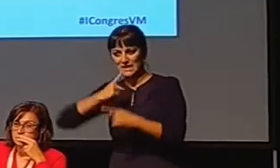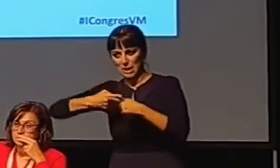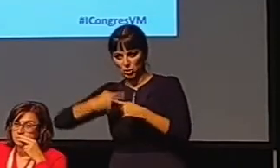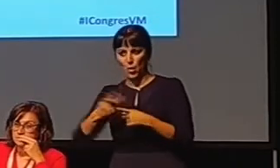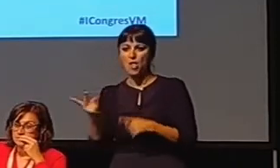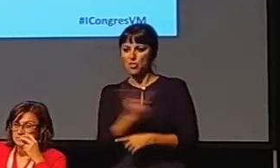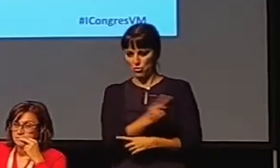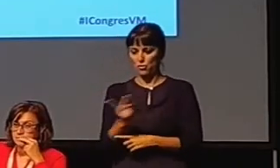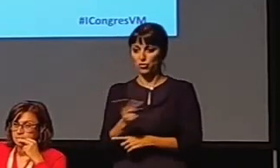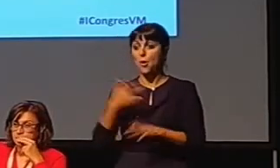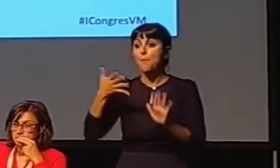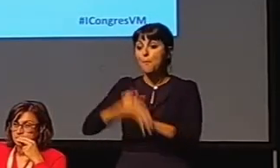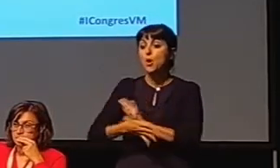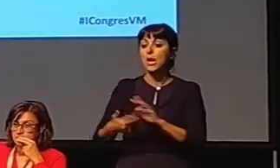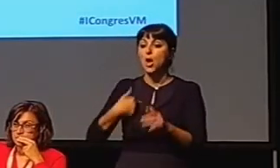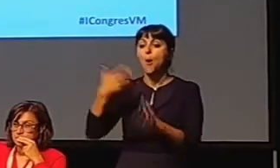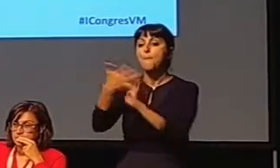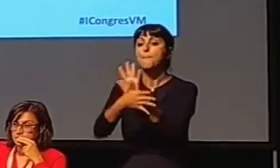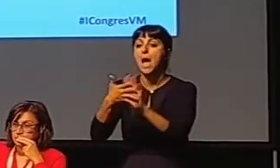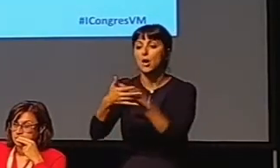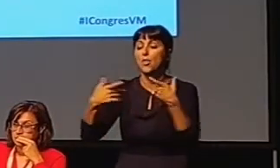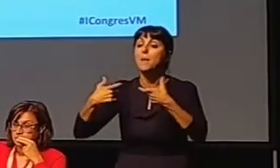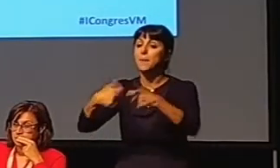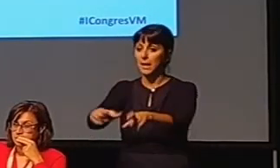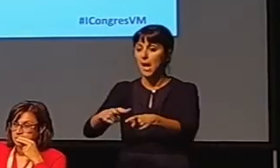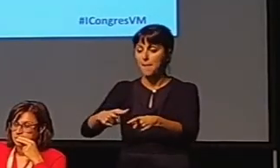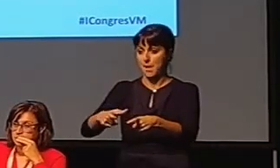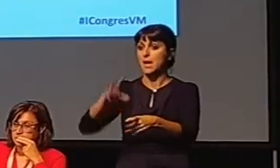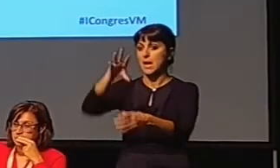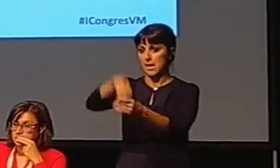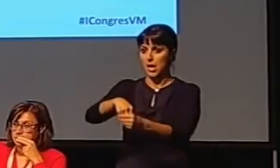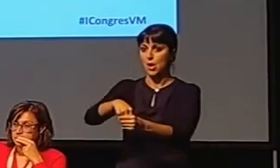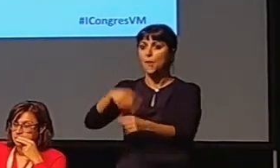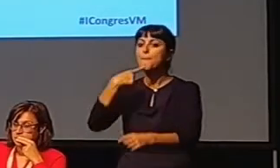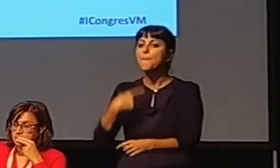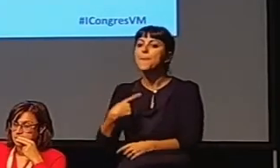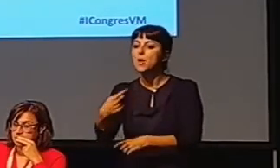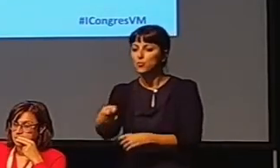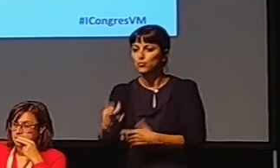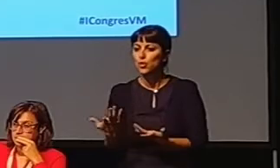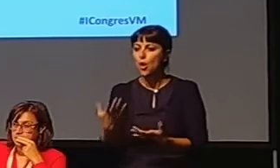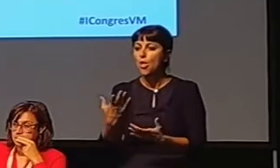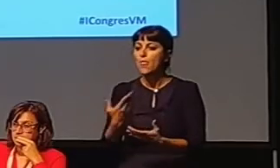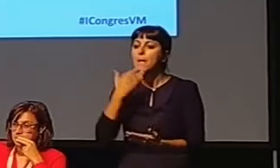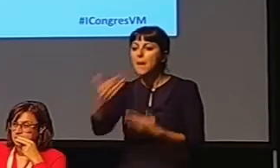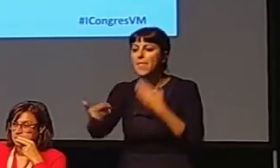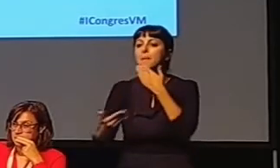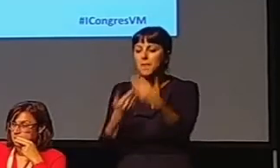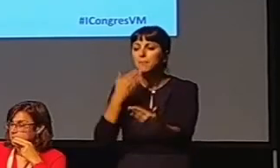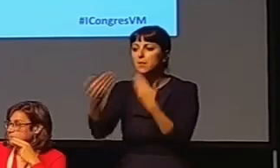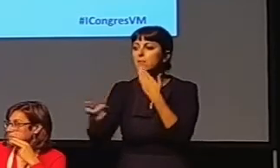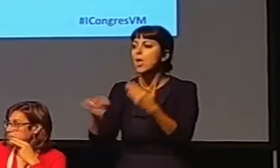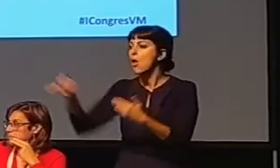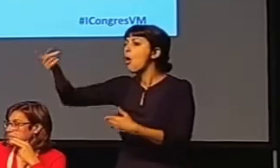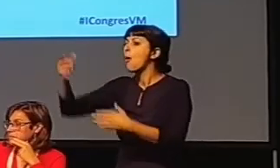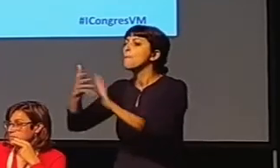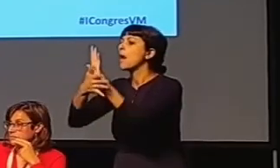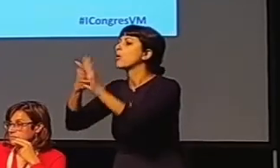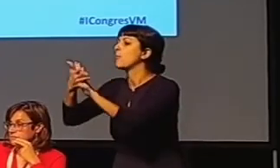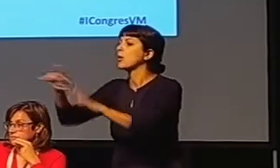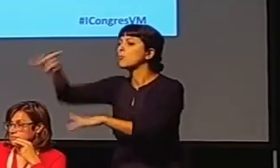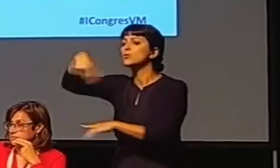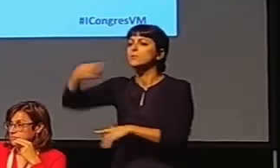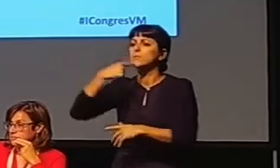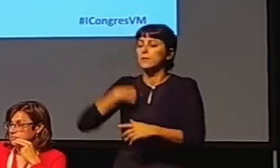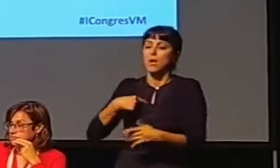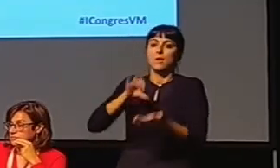en evidència, no?, quantes demandes esteu tenint, o quan parlo amb totes vosaltres que ens dieu, hòstia, és que estem desbordades en els serveis perquè tenim